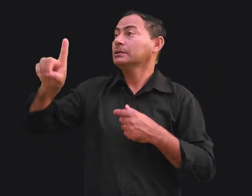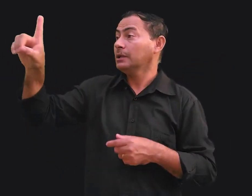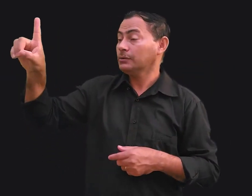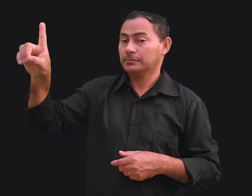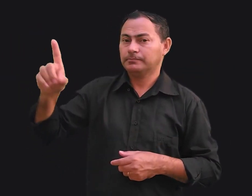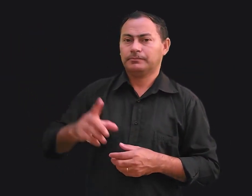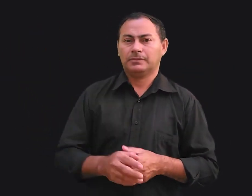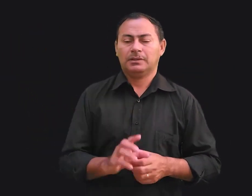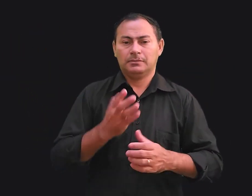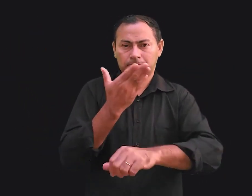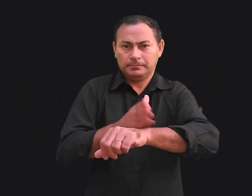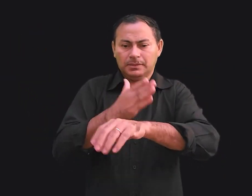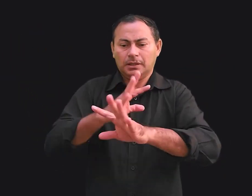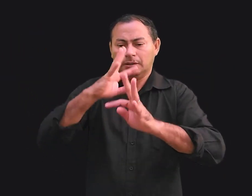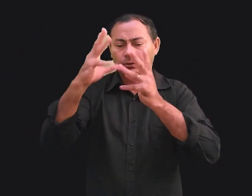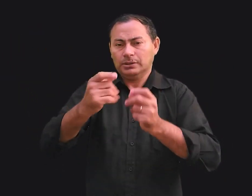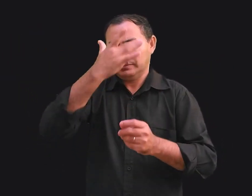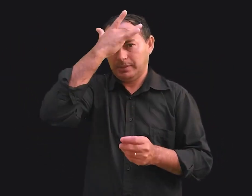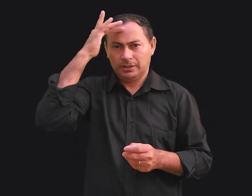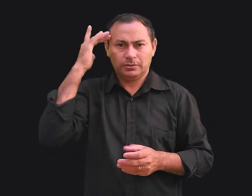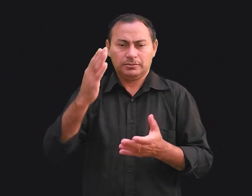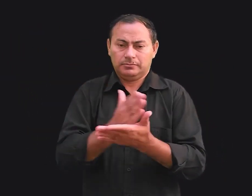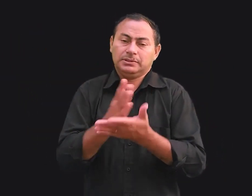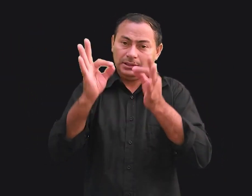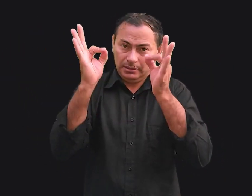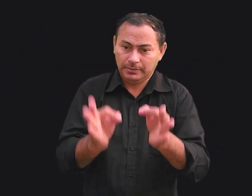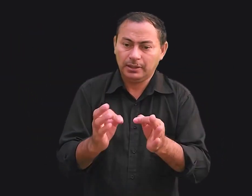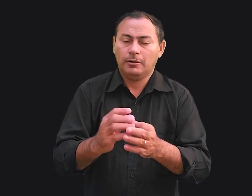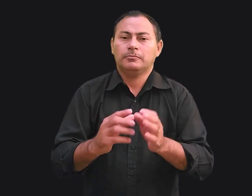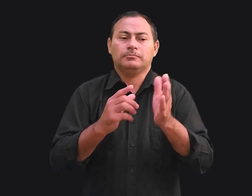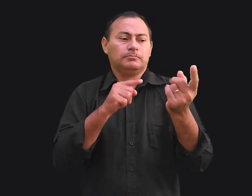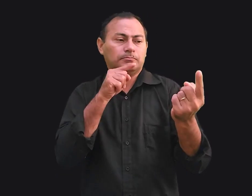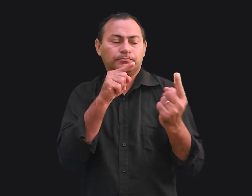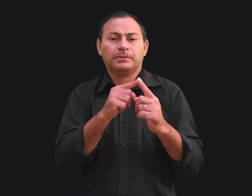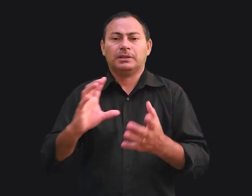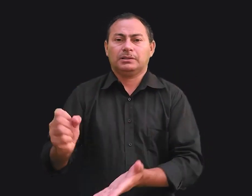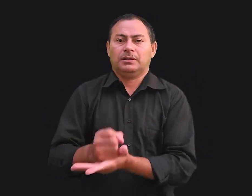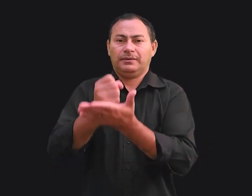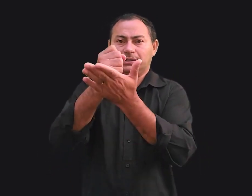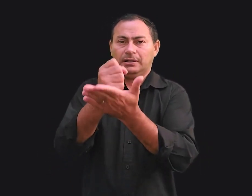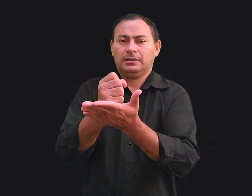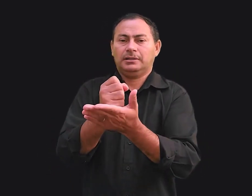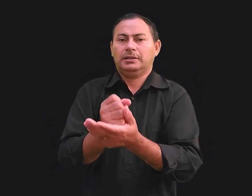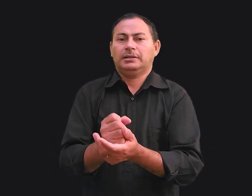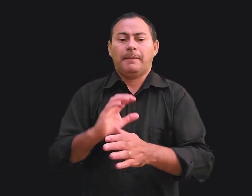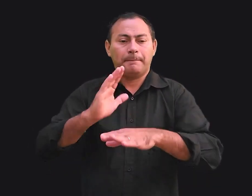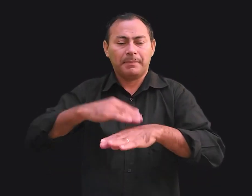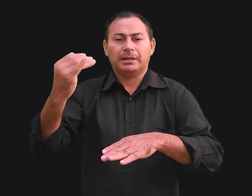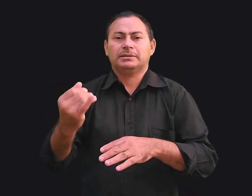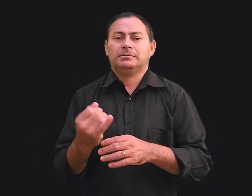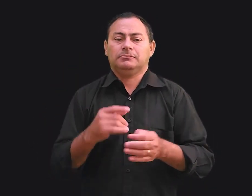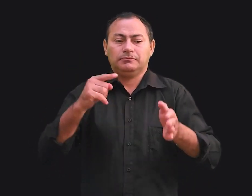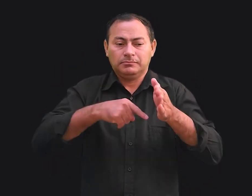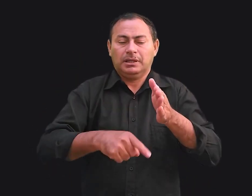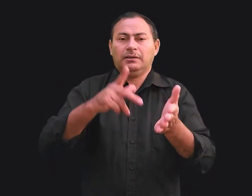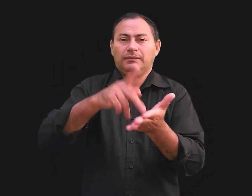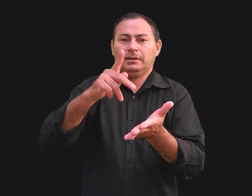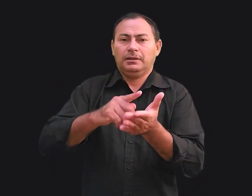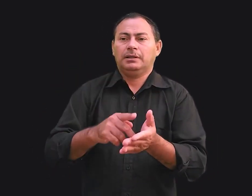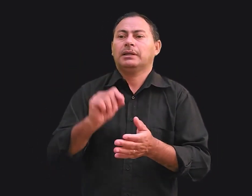Deus. Isso se aplica a todos os seres humanos e certamente esse é o propósito da salvação e é muito mais intenso e verdadeiro para